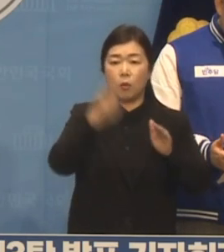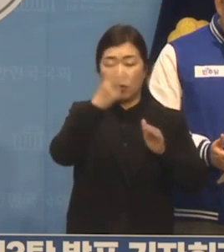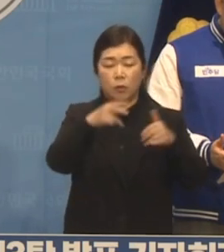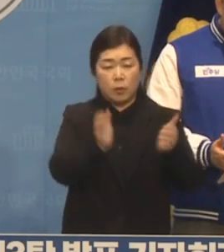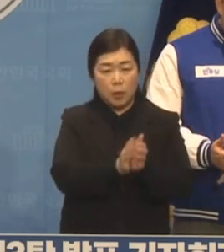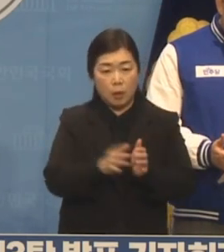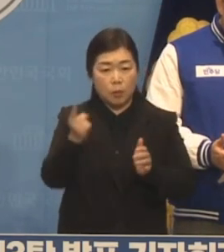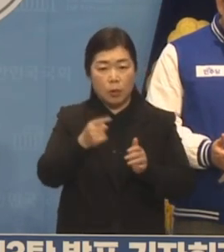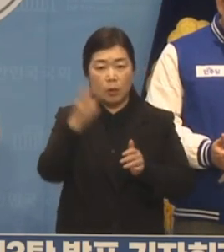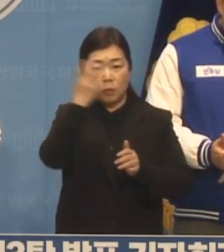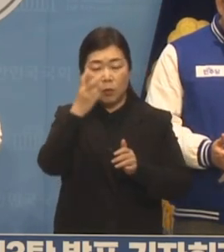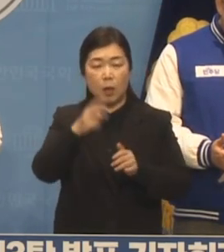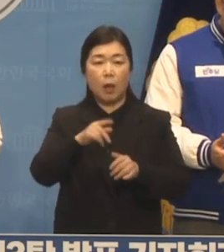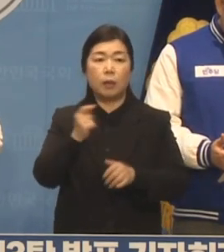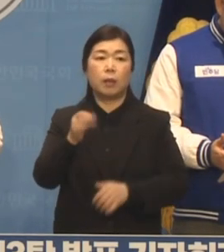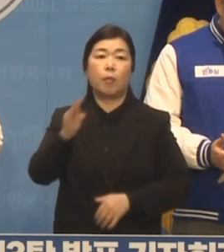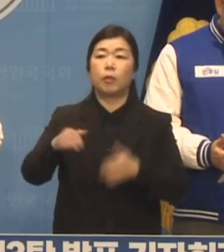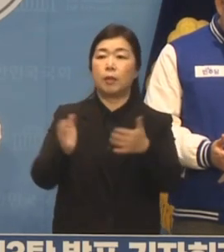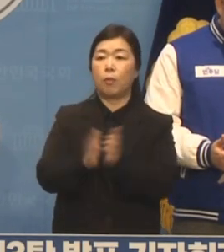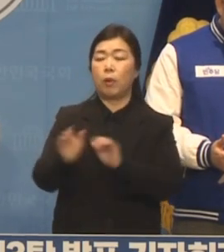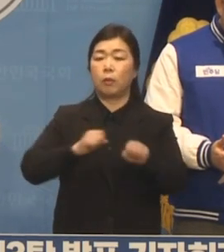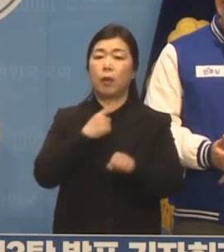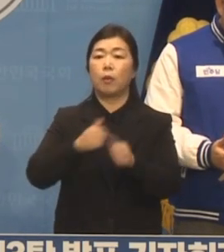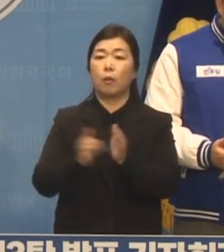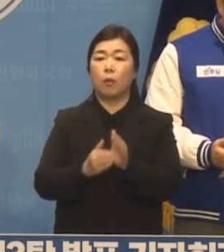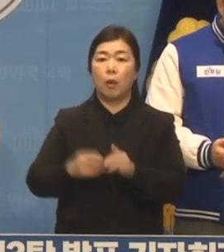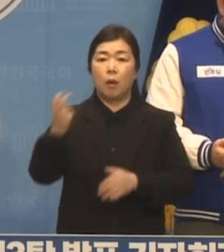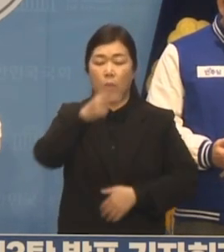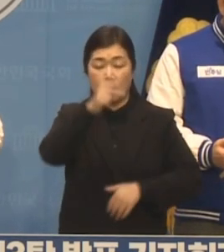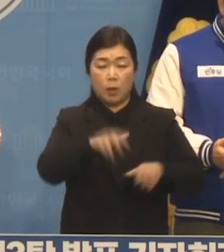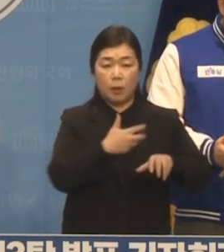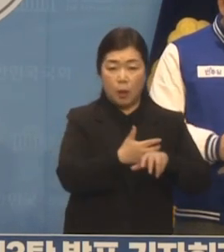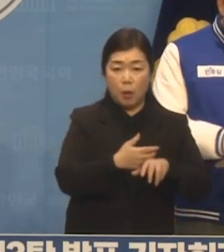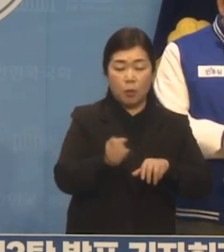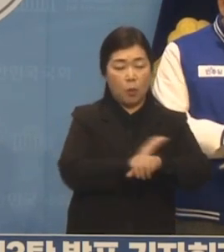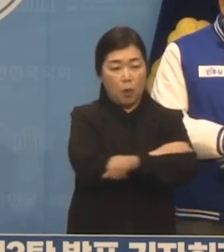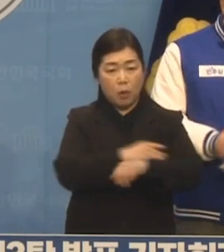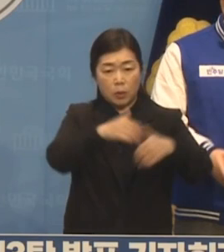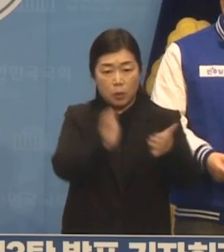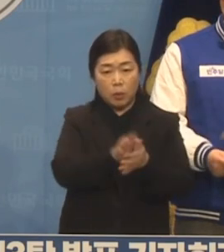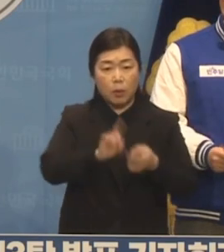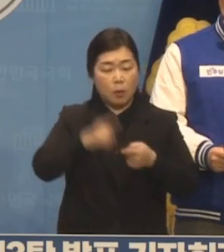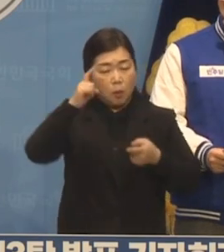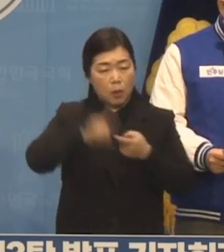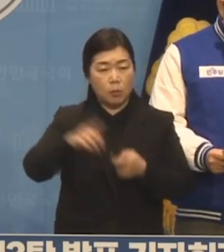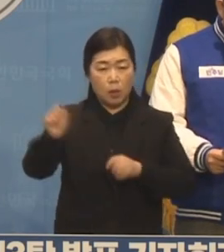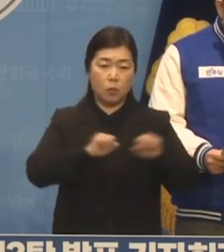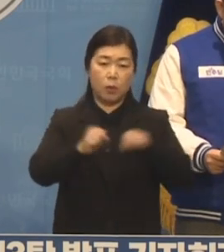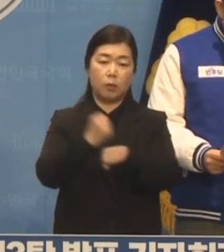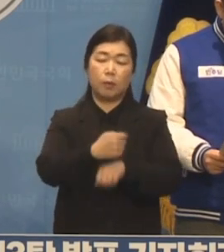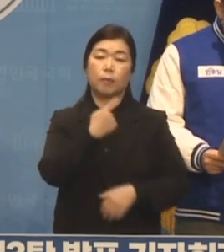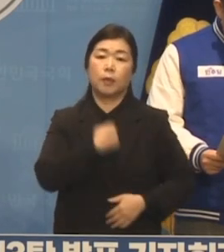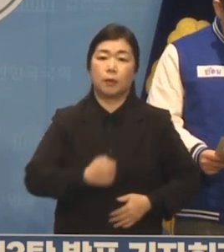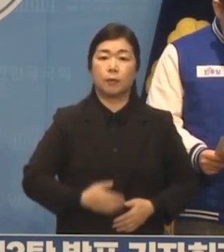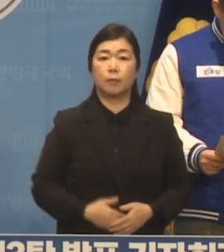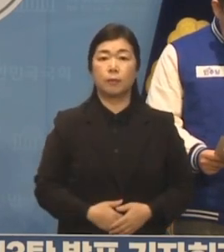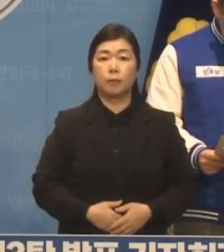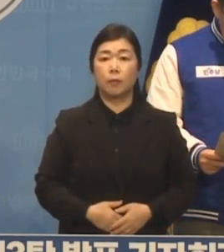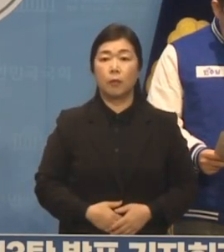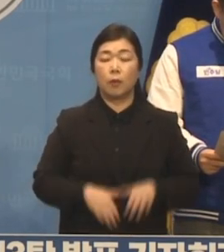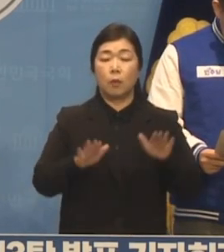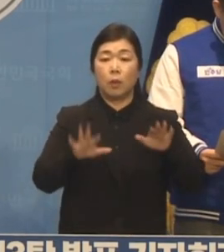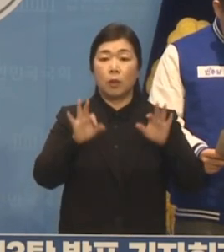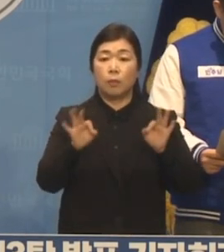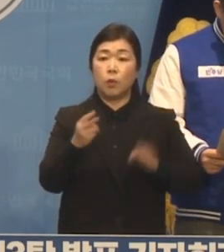위원으로 활동을 했고 검찰개혁, 권력기관 개혁에 대해서 관심을 갖고 활동을 해왔었습니다. 오늘